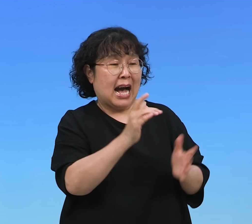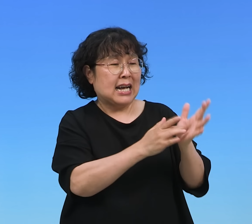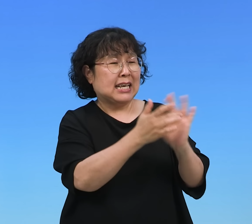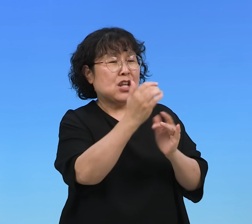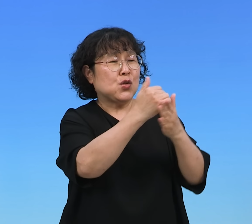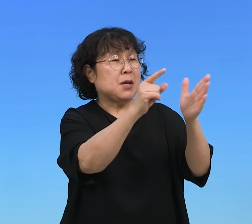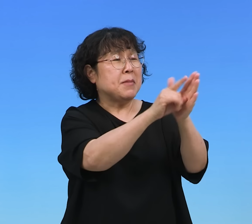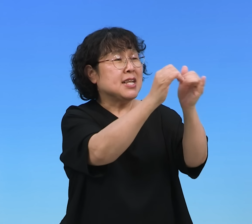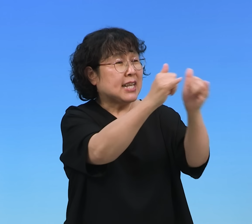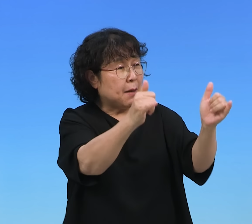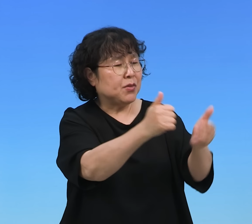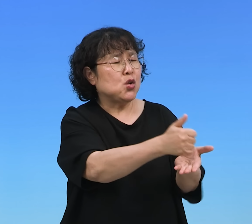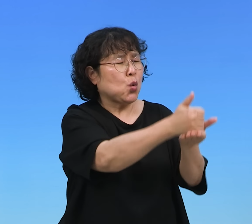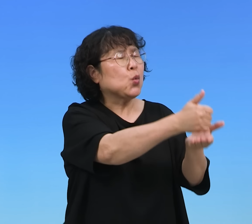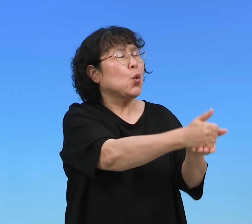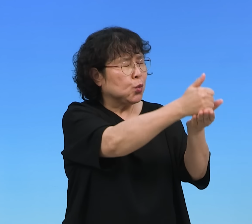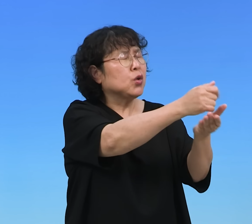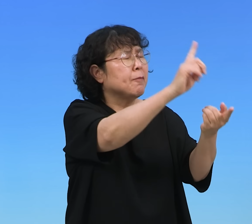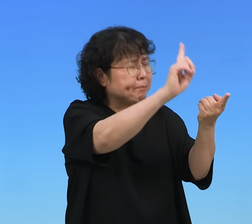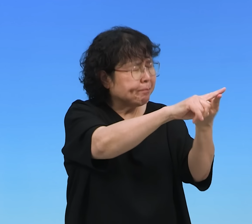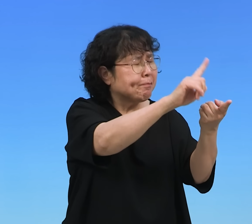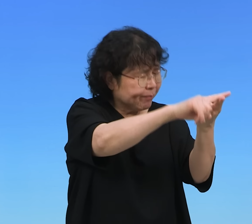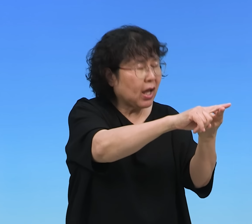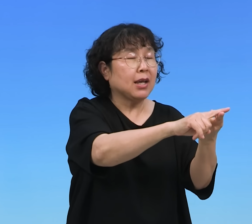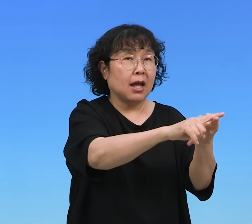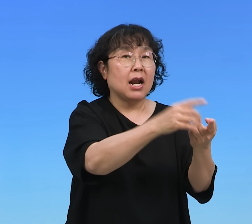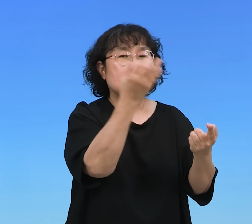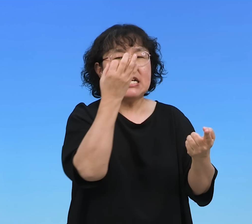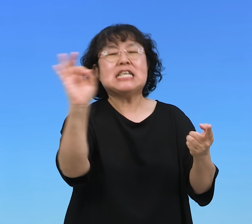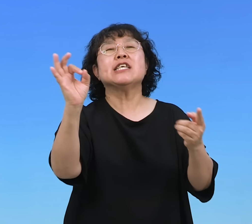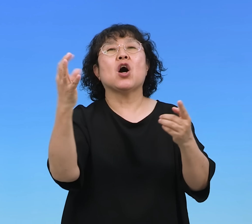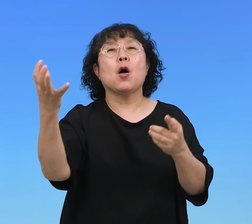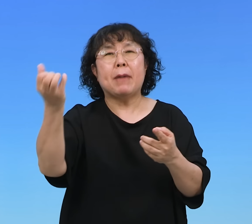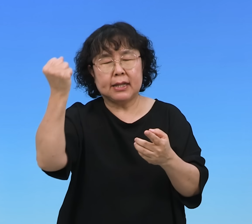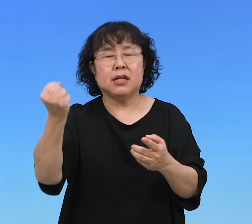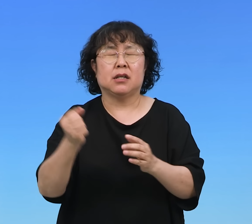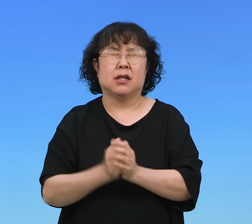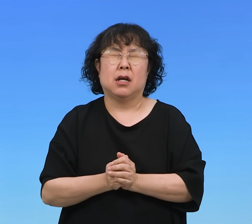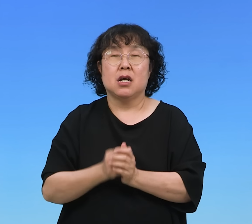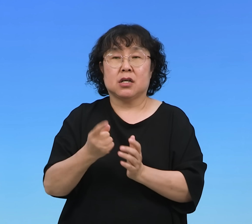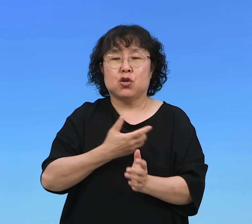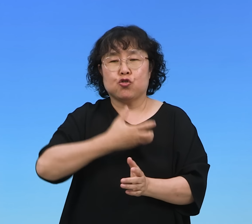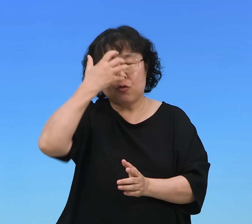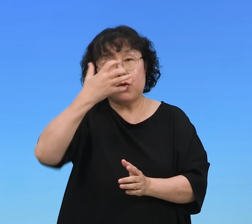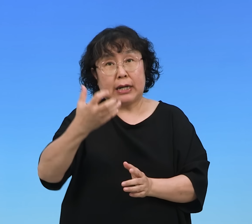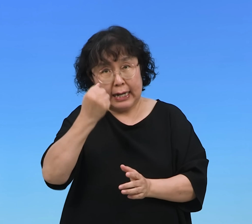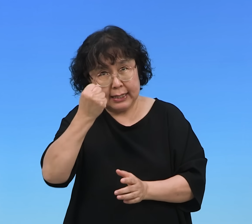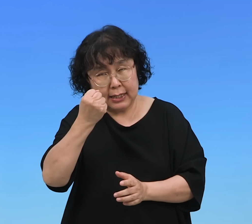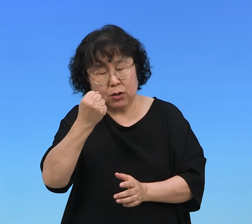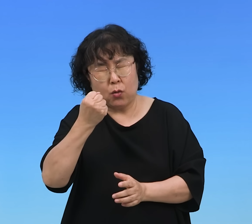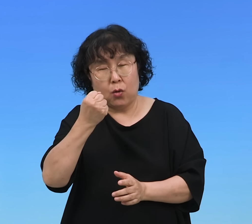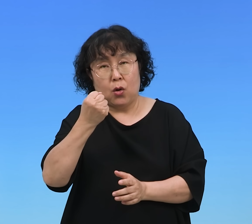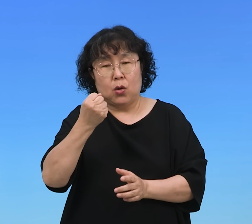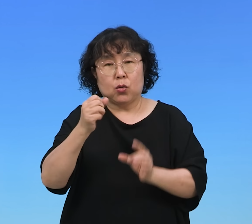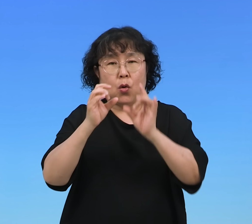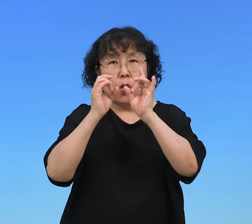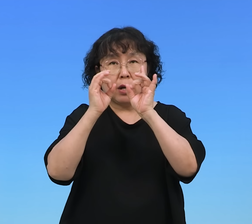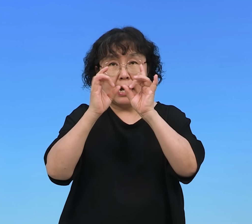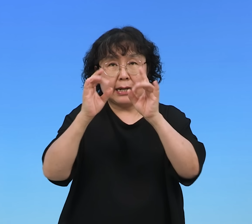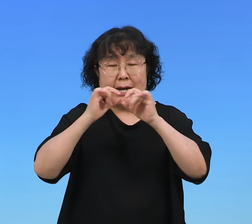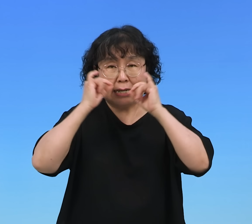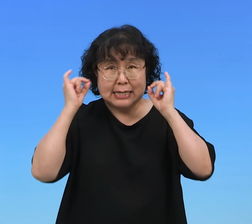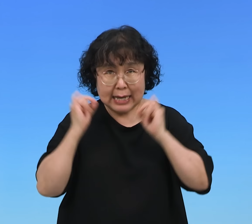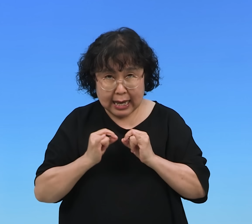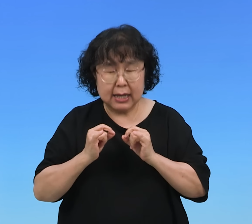이루어질 것 같지 않은 이 꿈을 은혜를 구하면서 우리 교회만이라도 여러분 개인의 심령만이라도